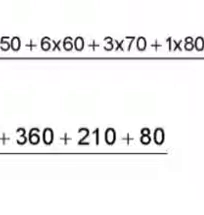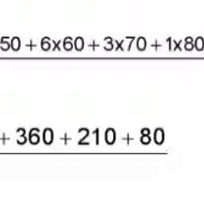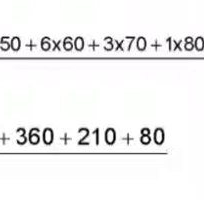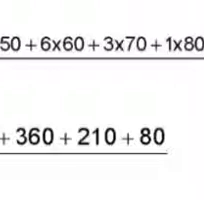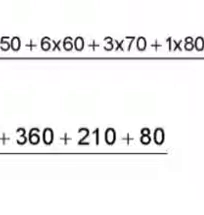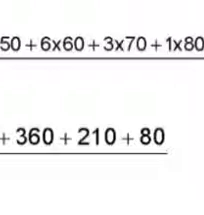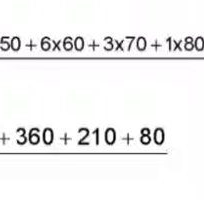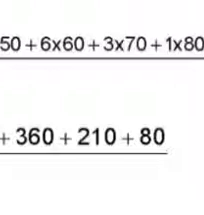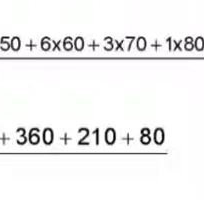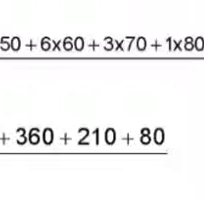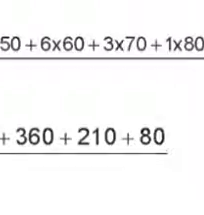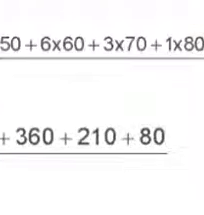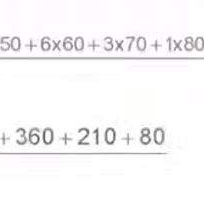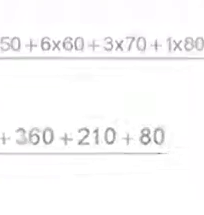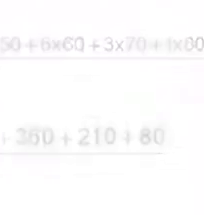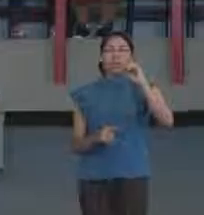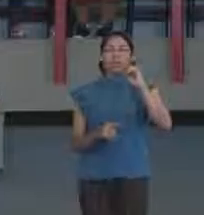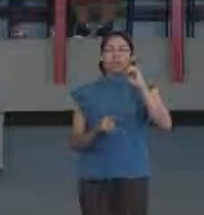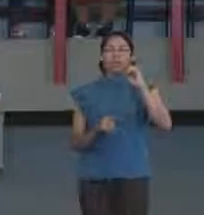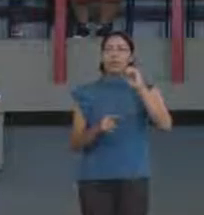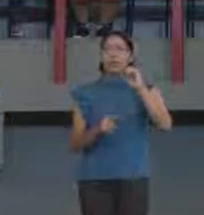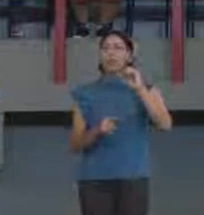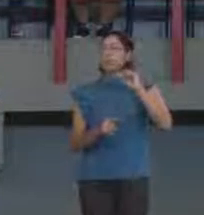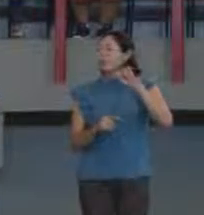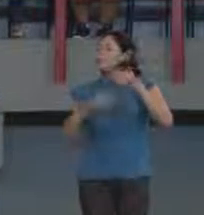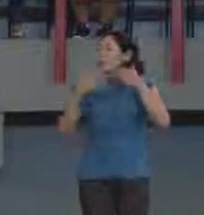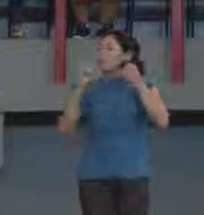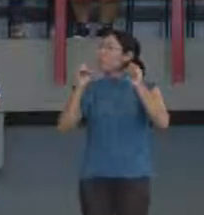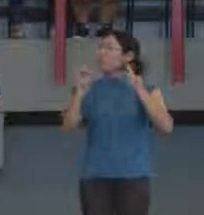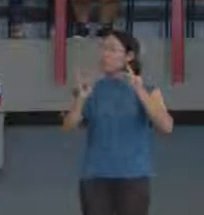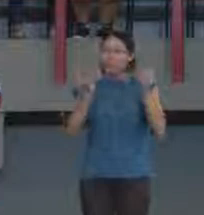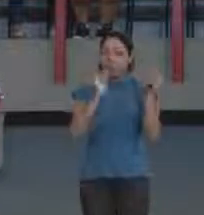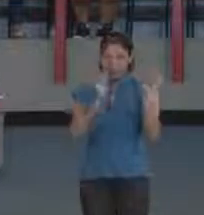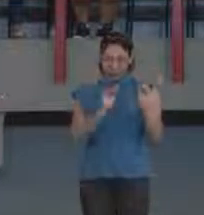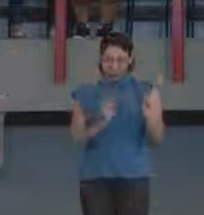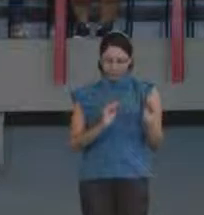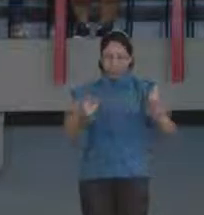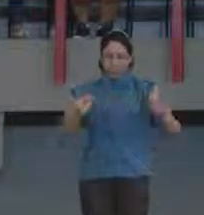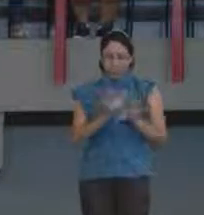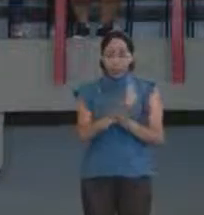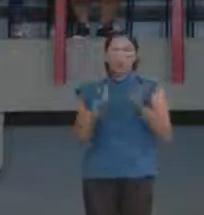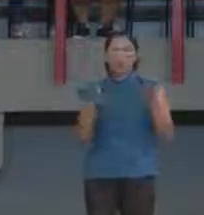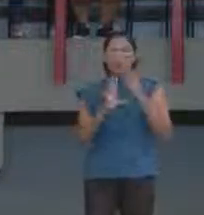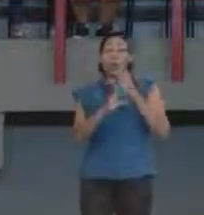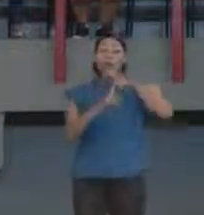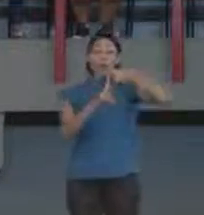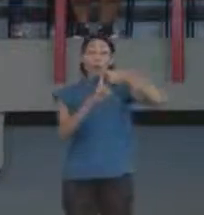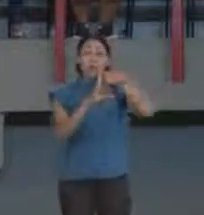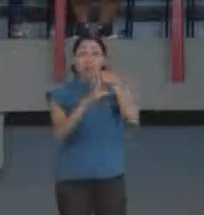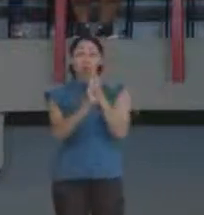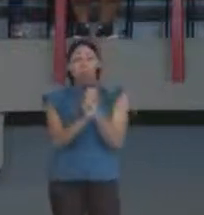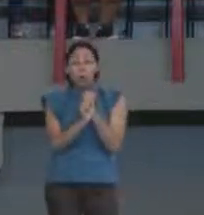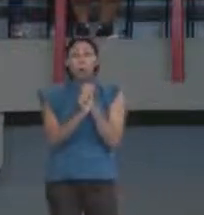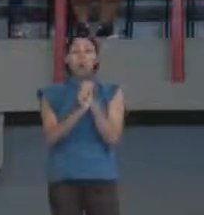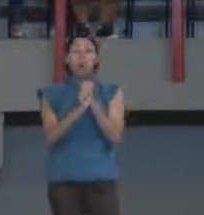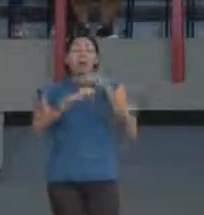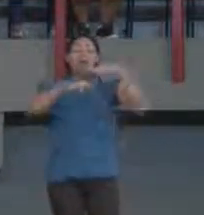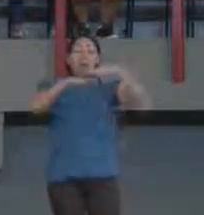vezes 80, 80. Beleza. Vou pegar agora, somar tudo e dividir por